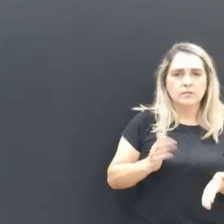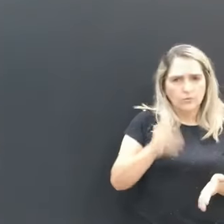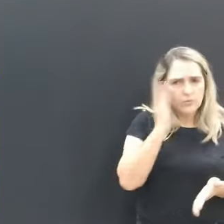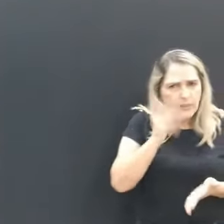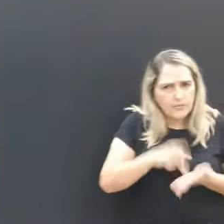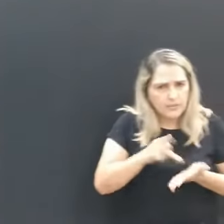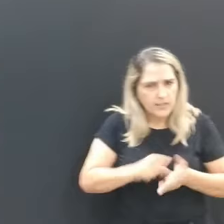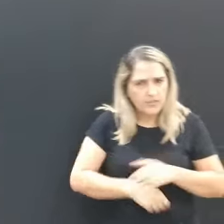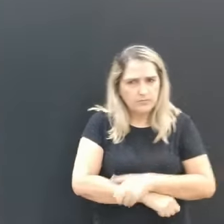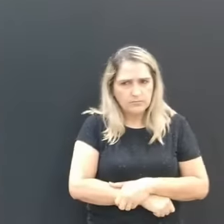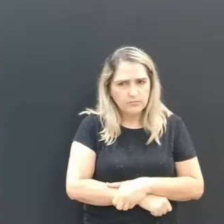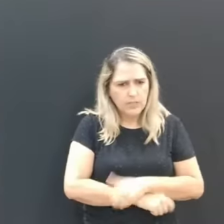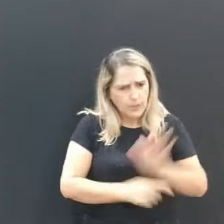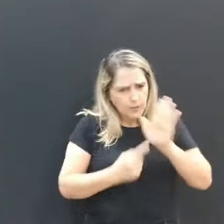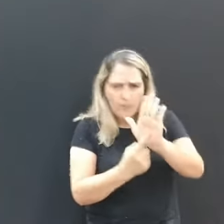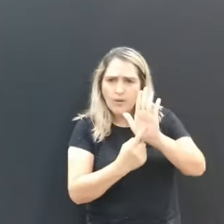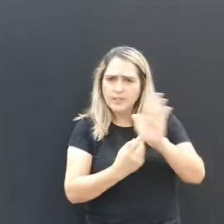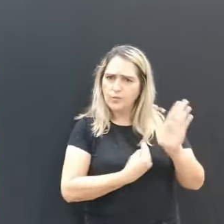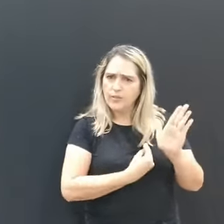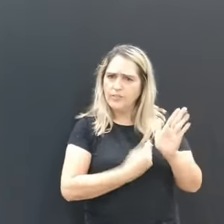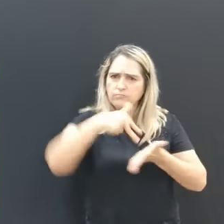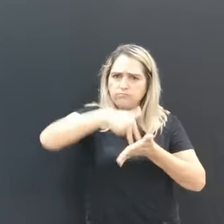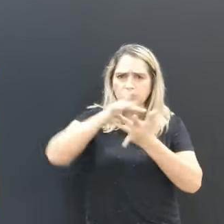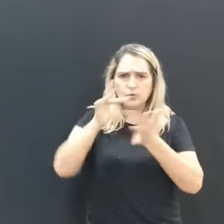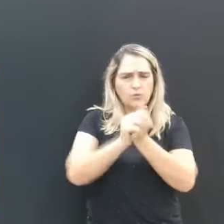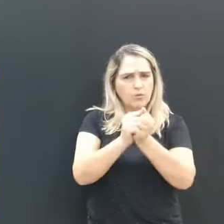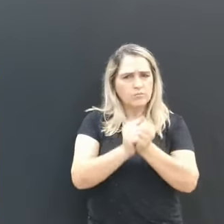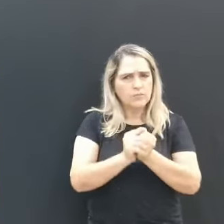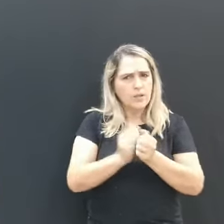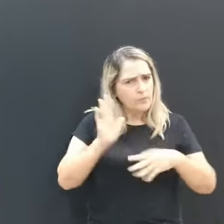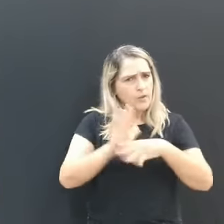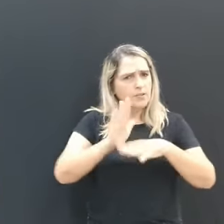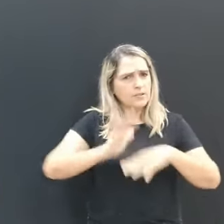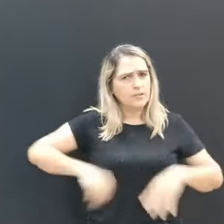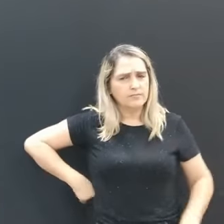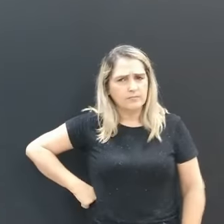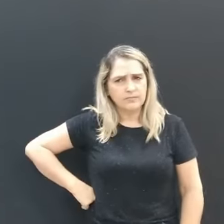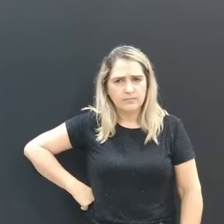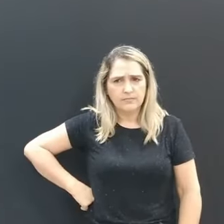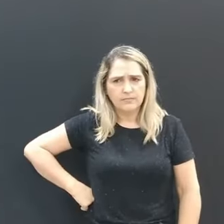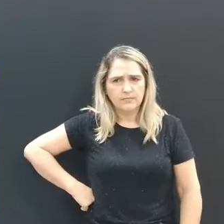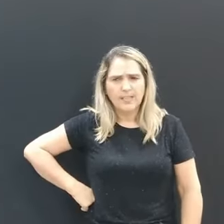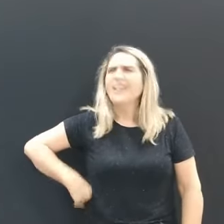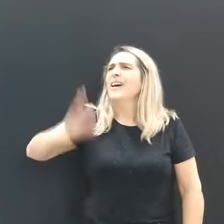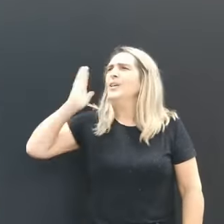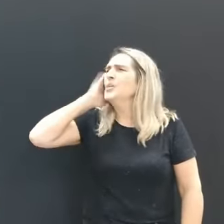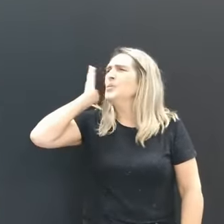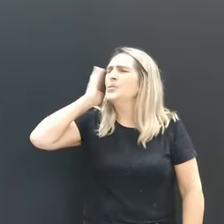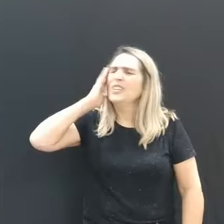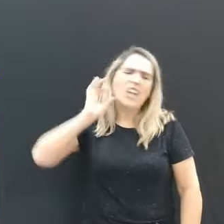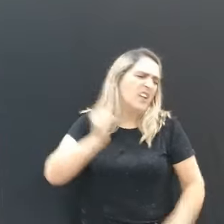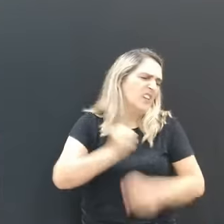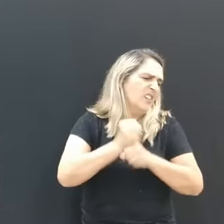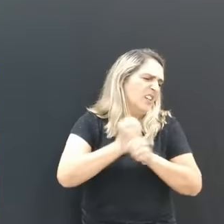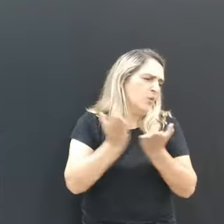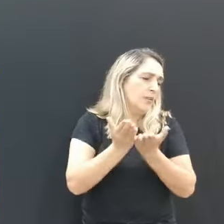de boa, mas não é verdade. Né? Eu sei, eu conheço, eu posso, eu consigo. Ai, Jesus, eu